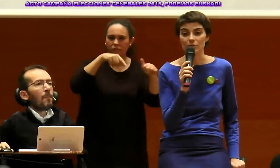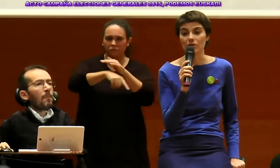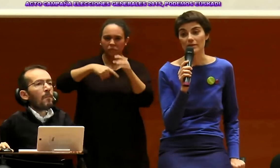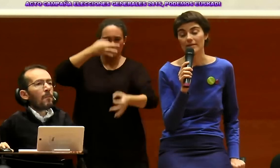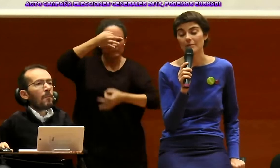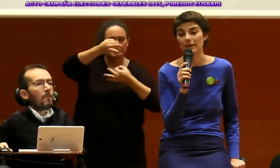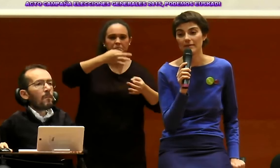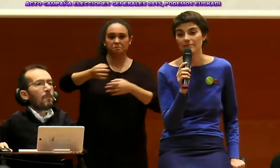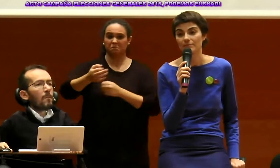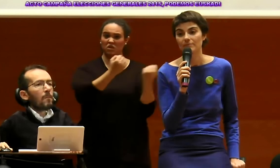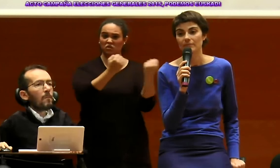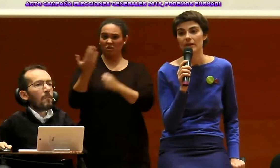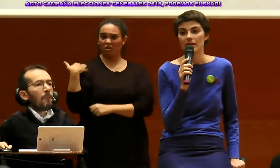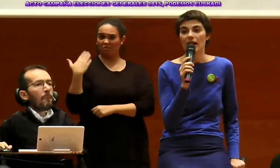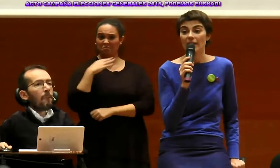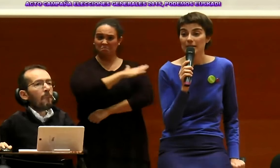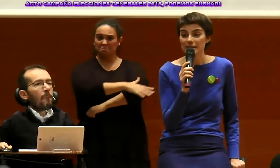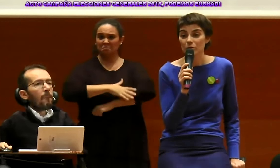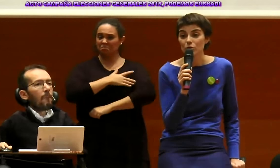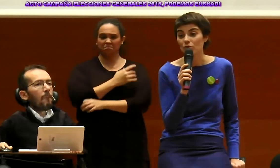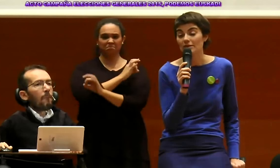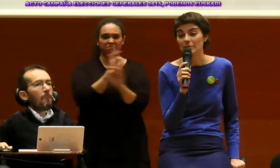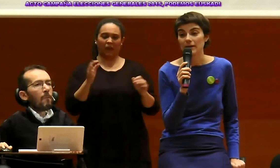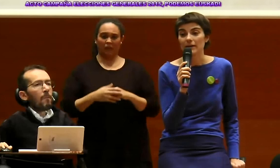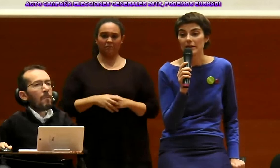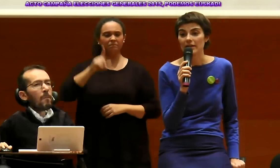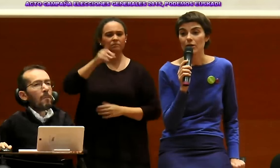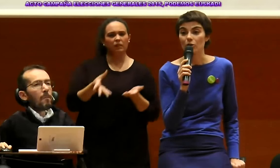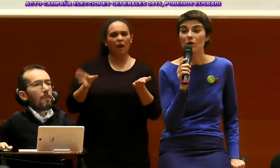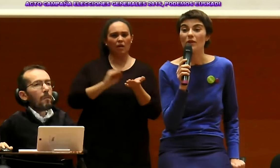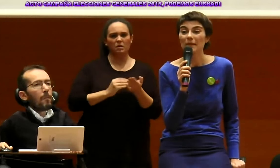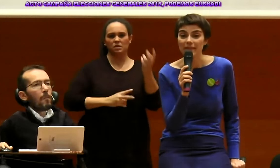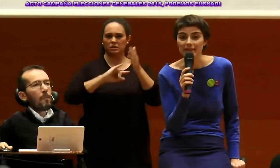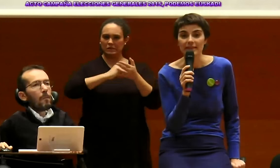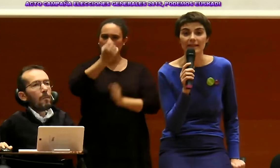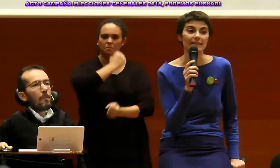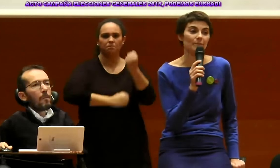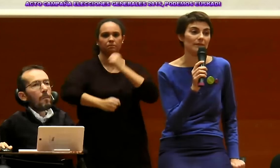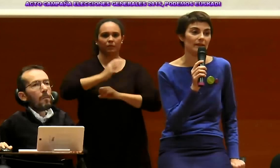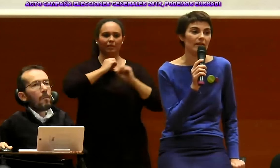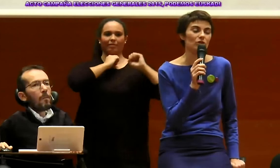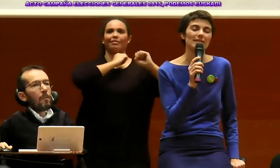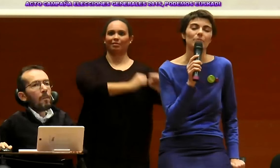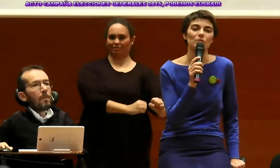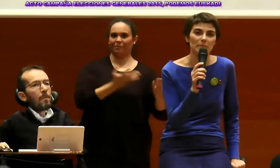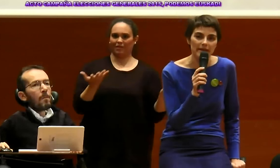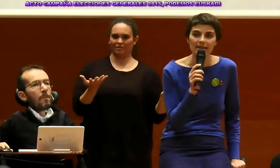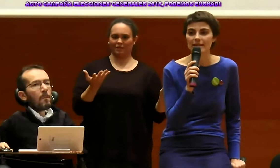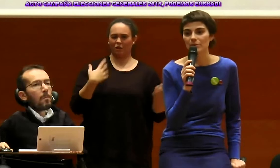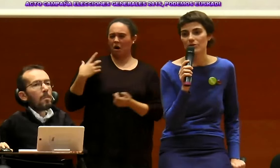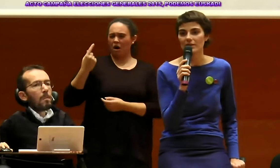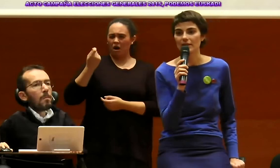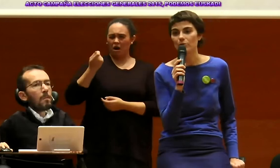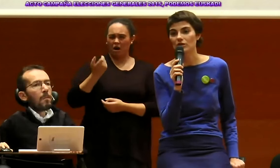las instituciones de este país. Además, tenemos un sistema económico dependiente energéticamente. Nos gastamos